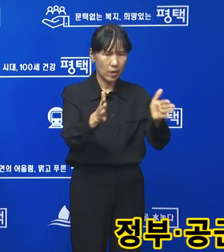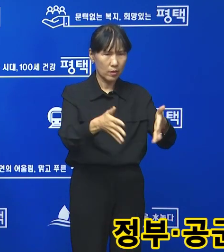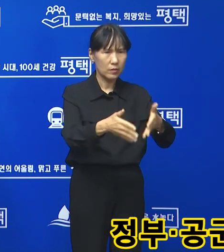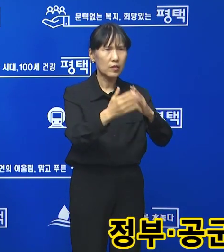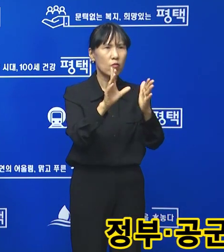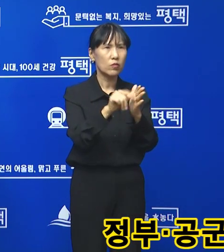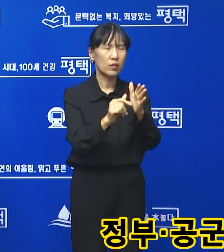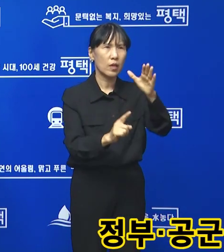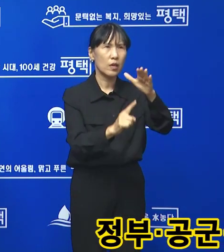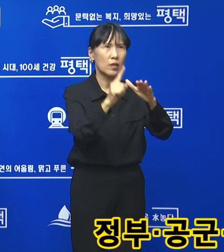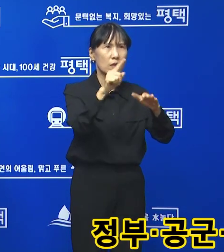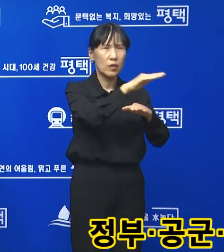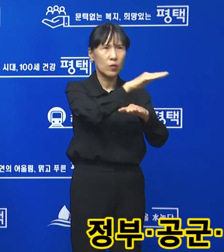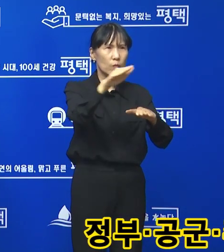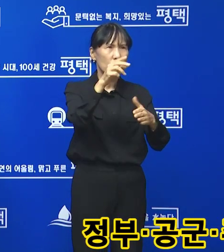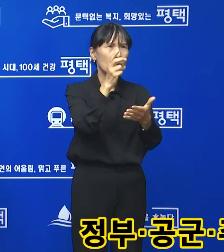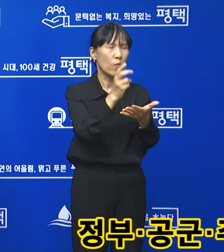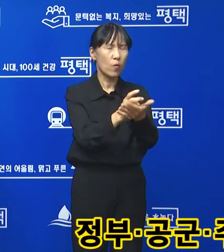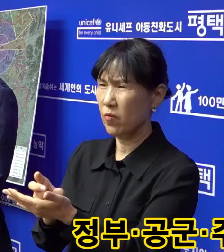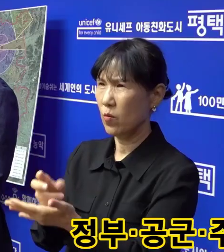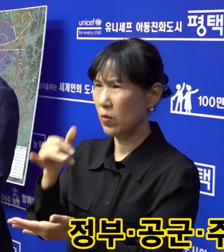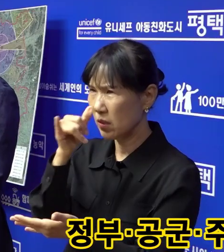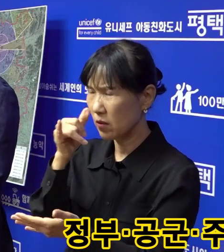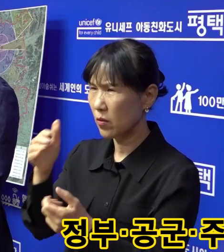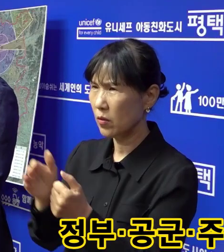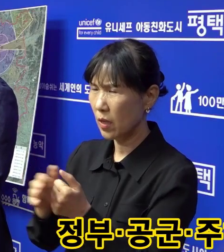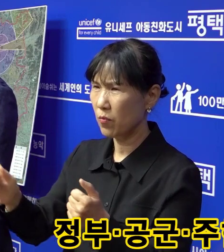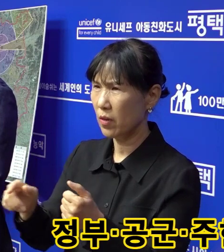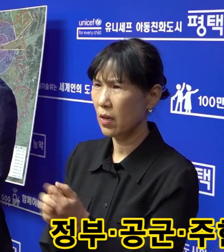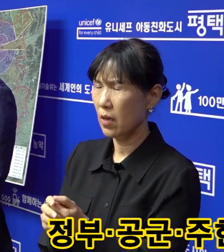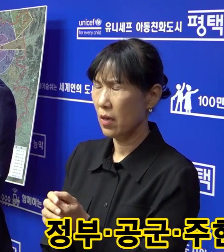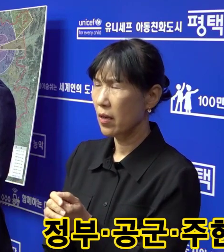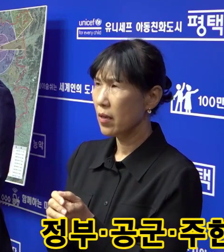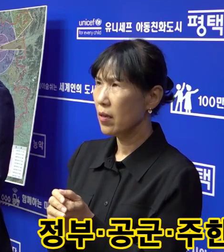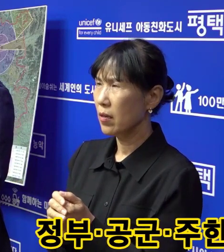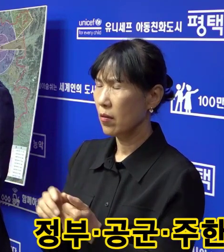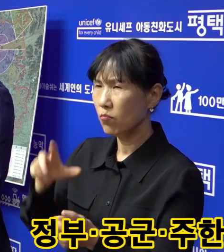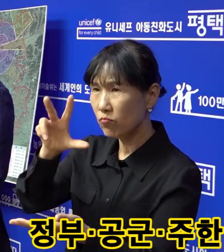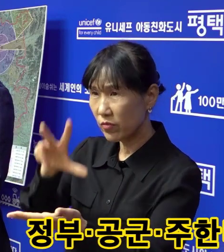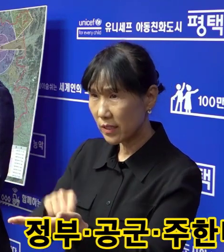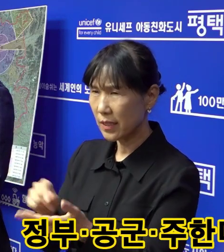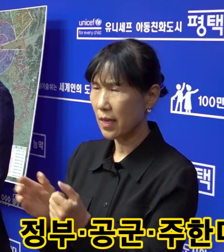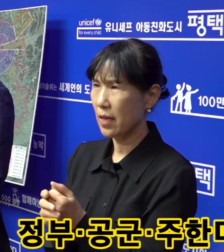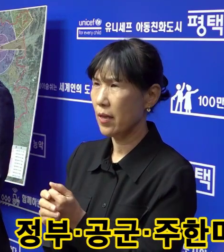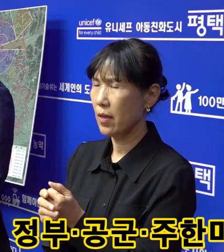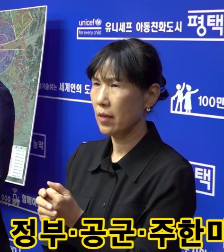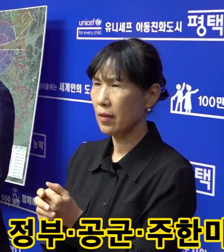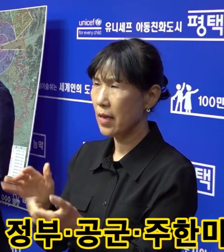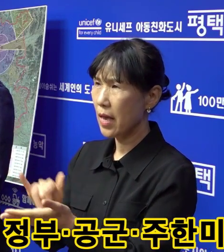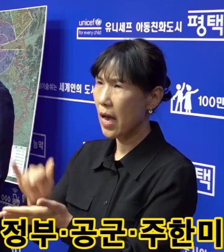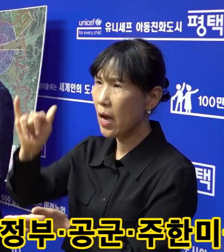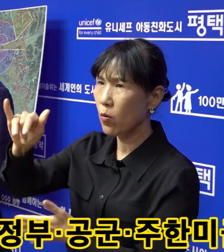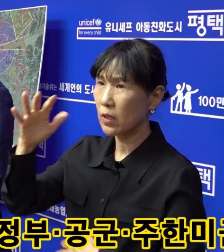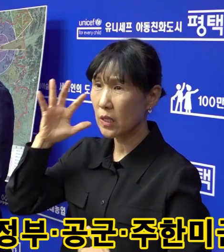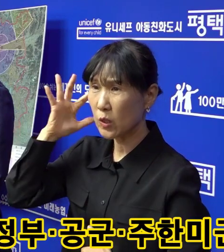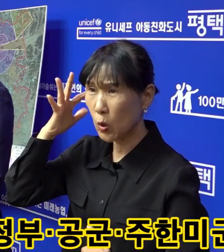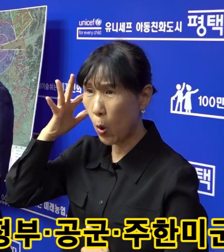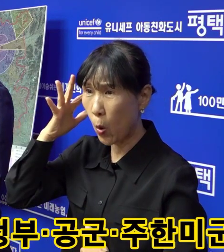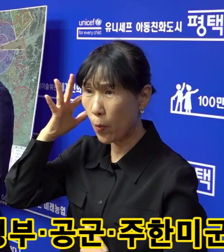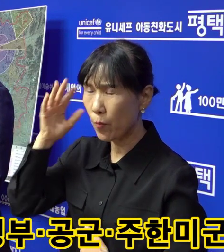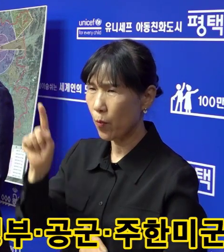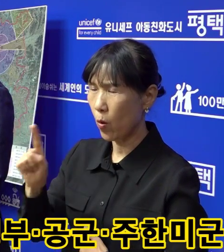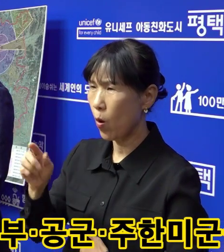재산상 발생하고 있습니다 항공기 소음은 미군기지가 이전되지 않는 한